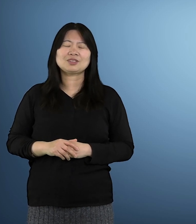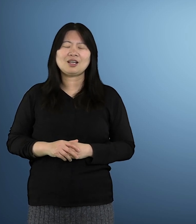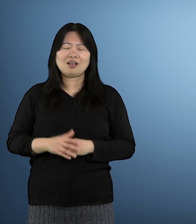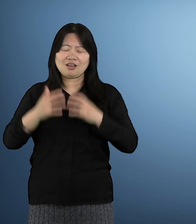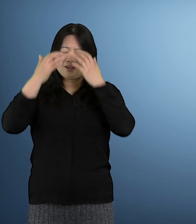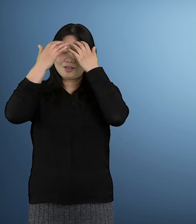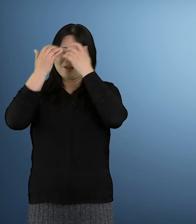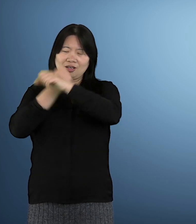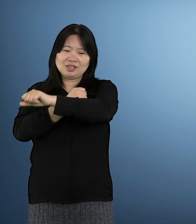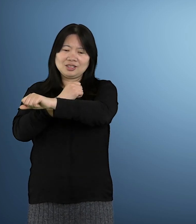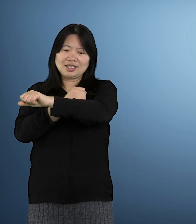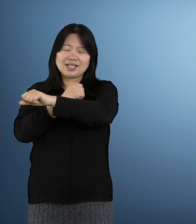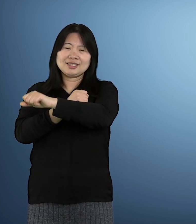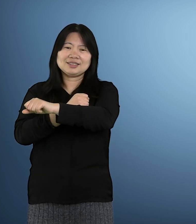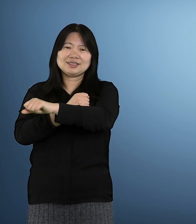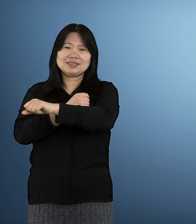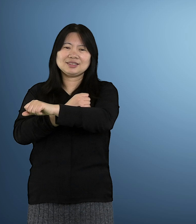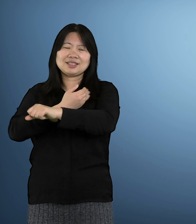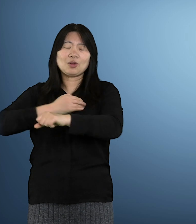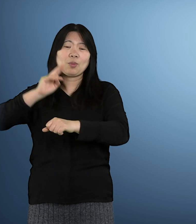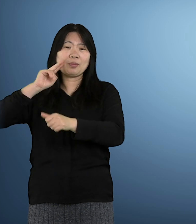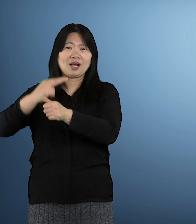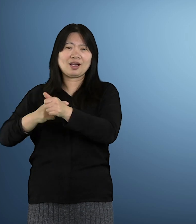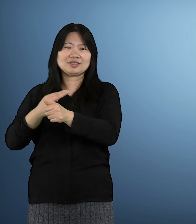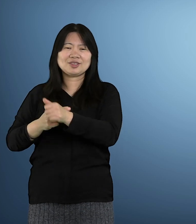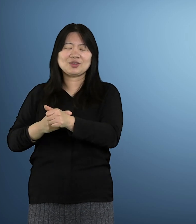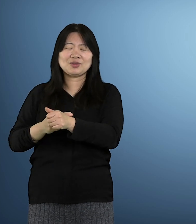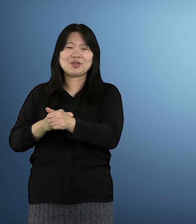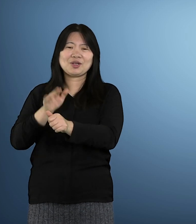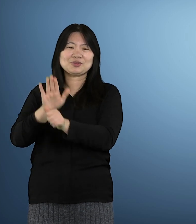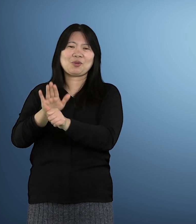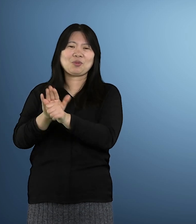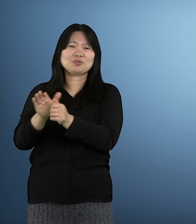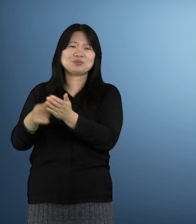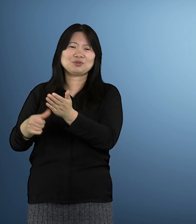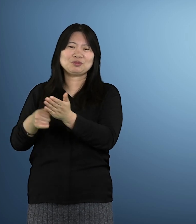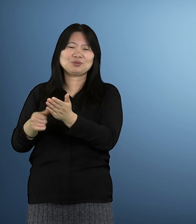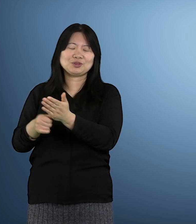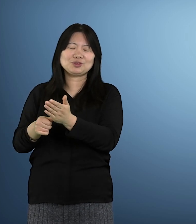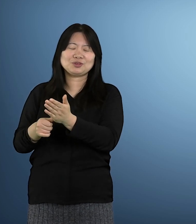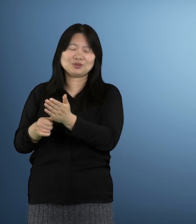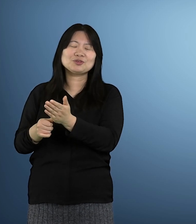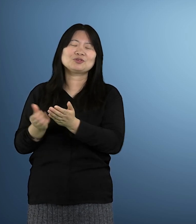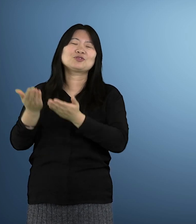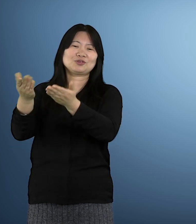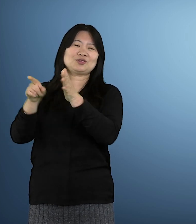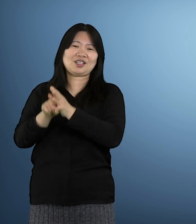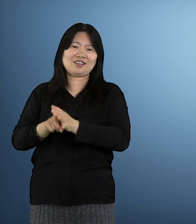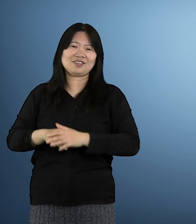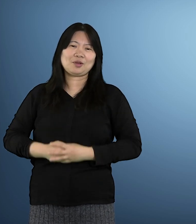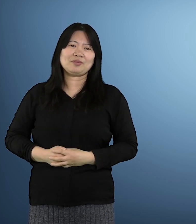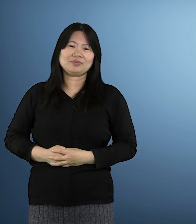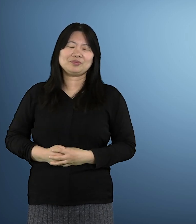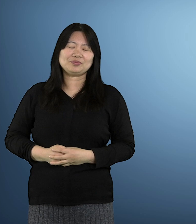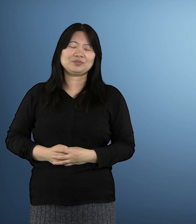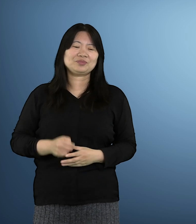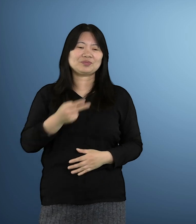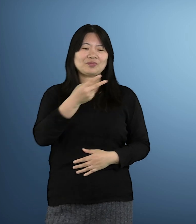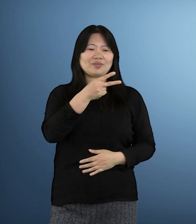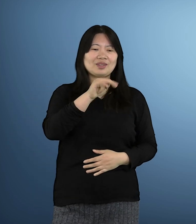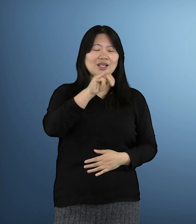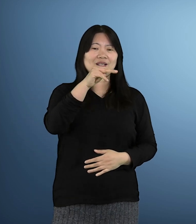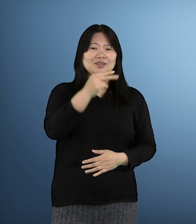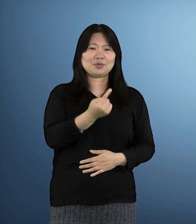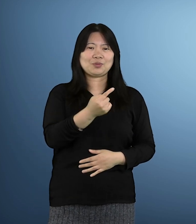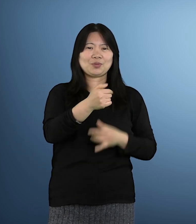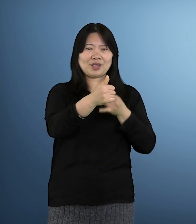고생하고 있는 사도 바울의 그 물품을 대주기 위해서 디도편에 물품을